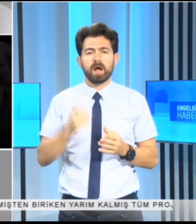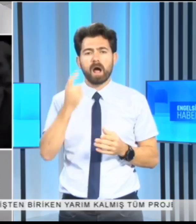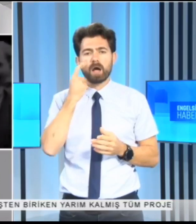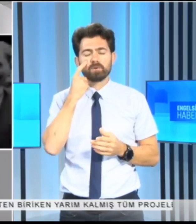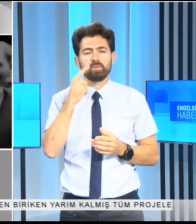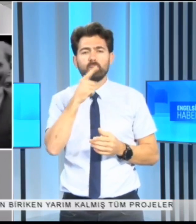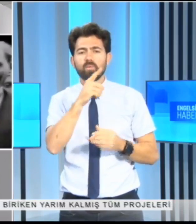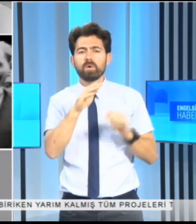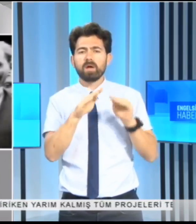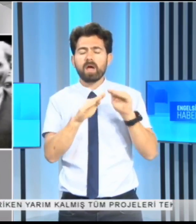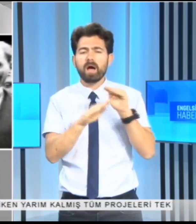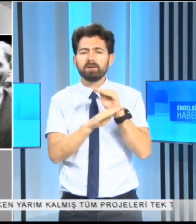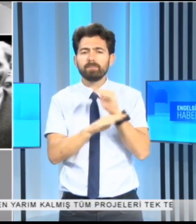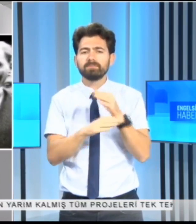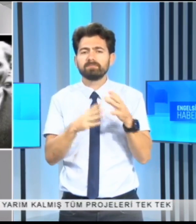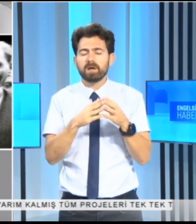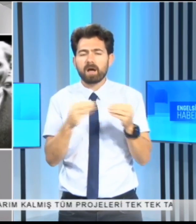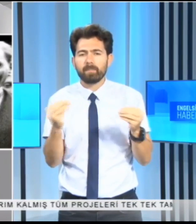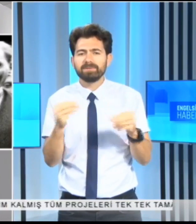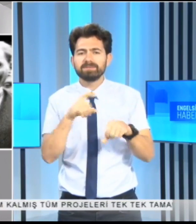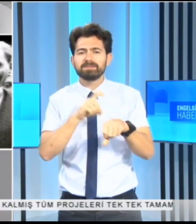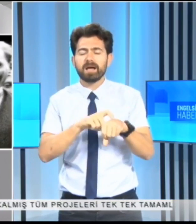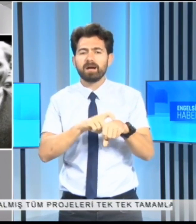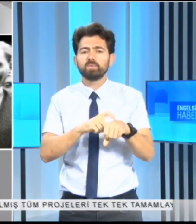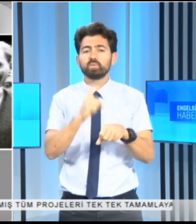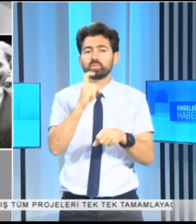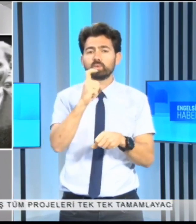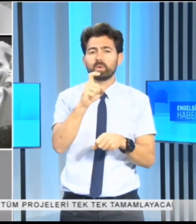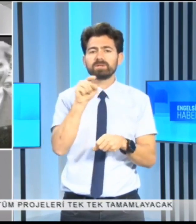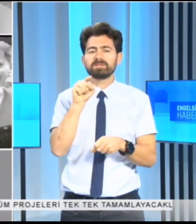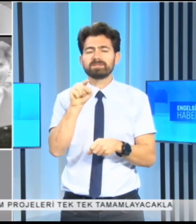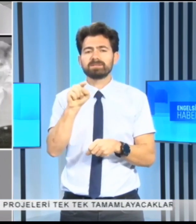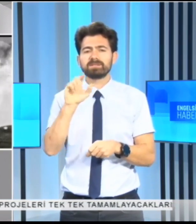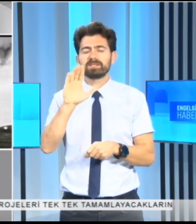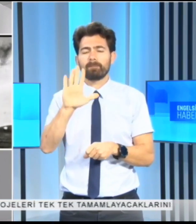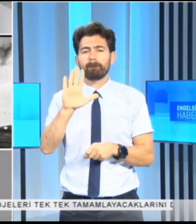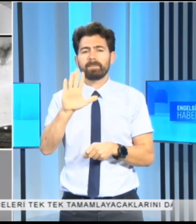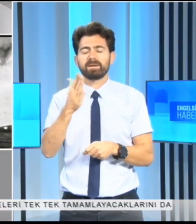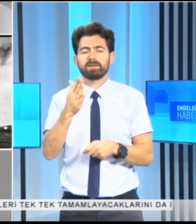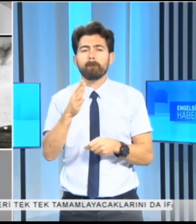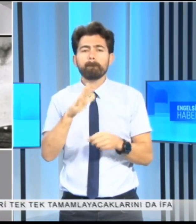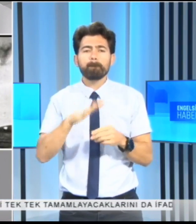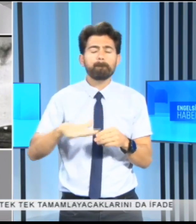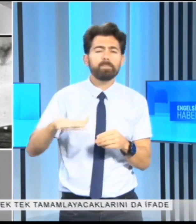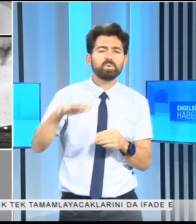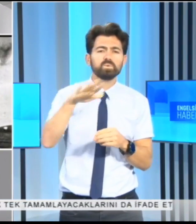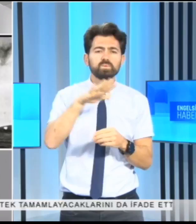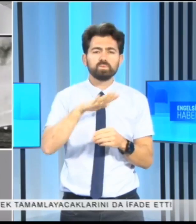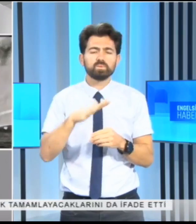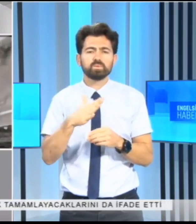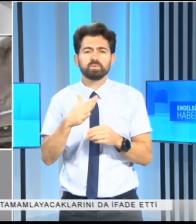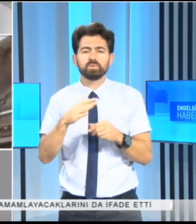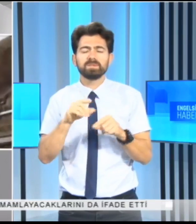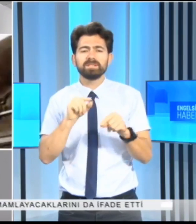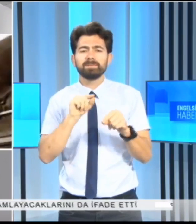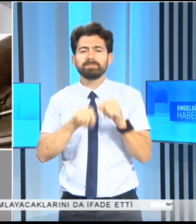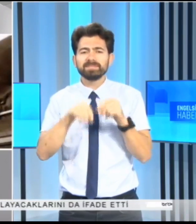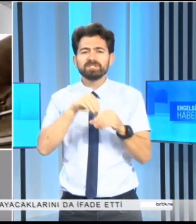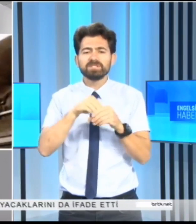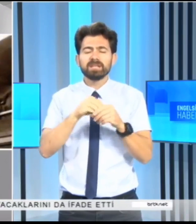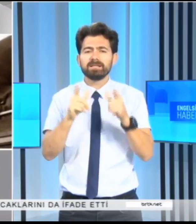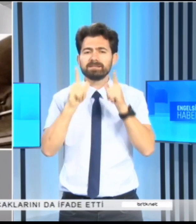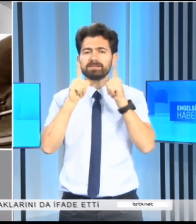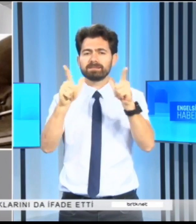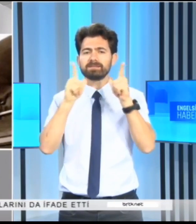Atatürk'ün hayatını kaybettiği saat 9.05'te tüm ülkede sirenler